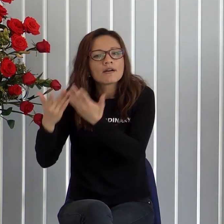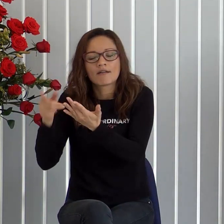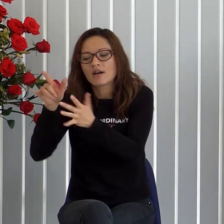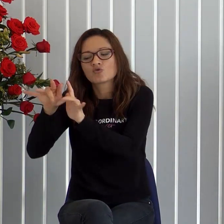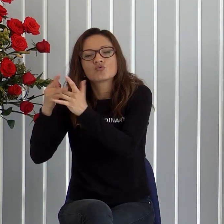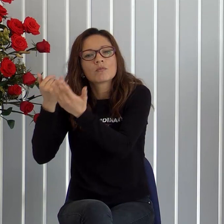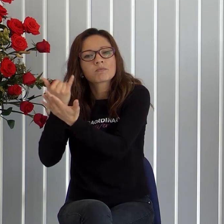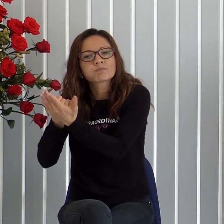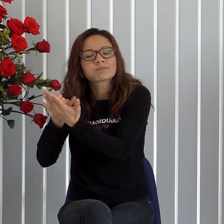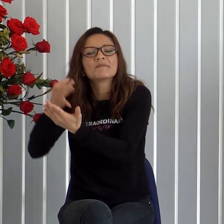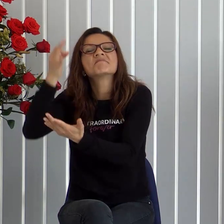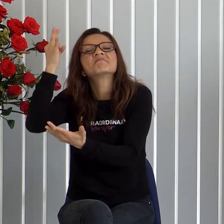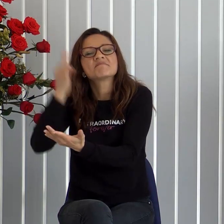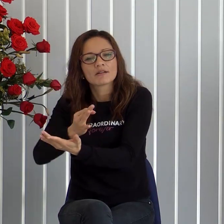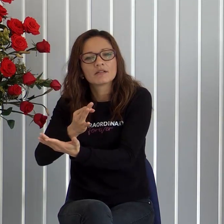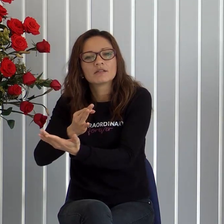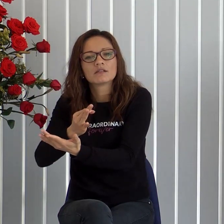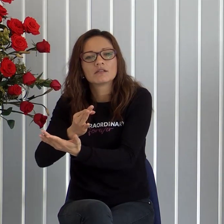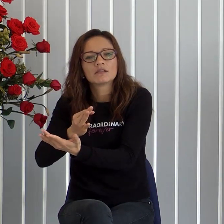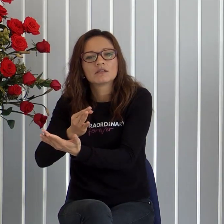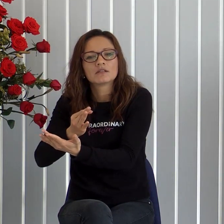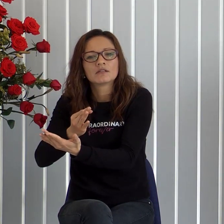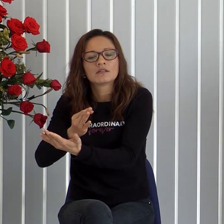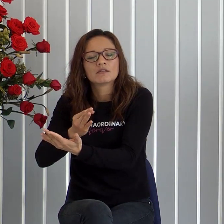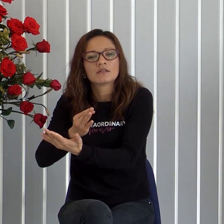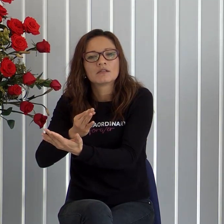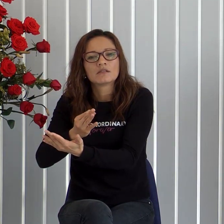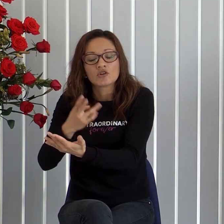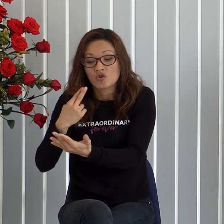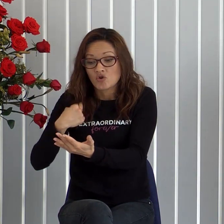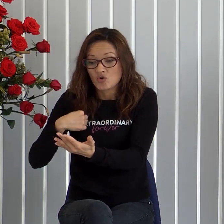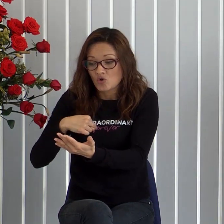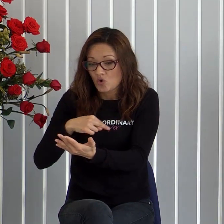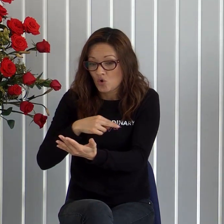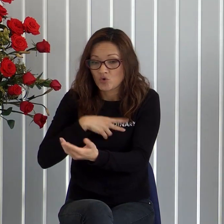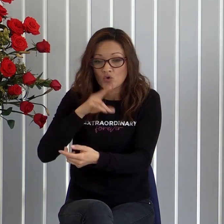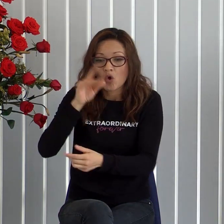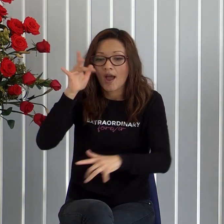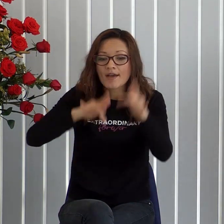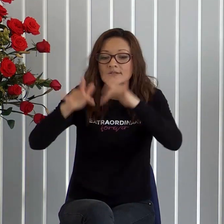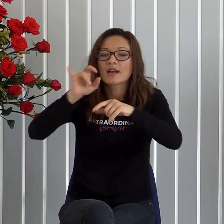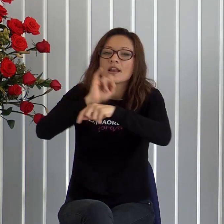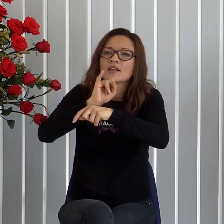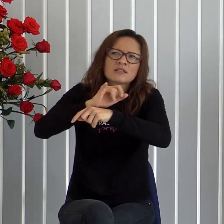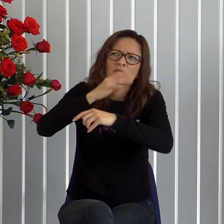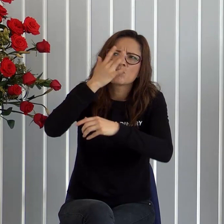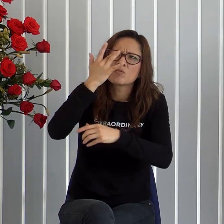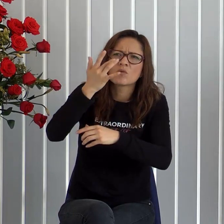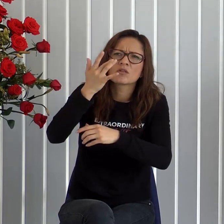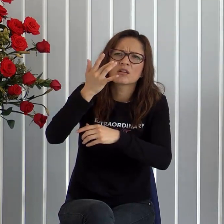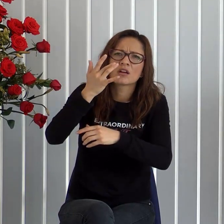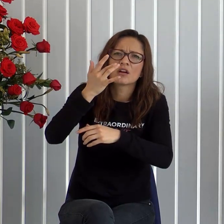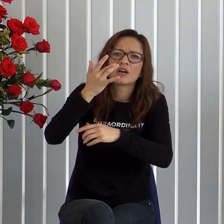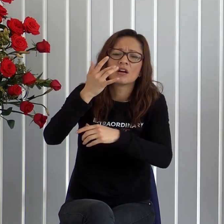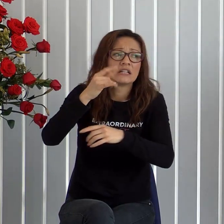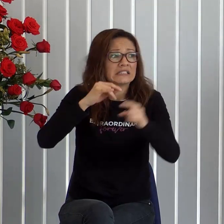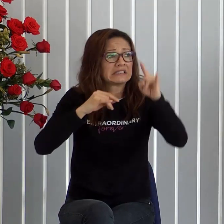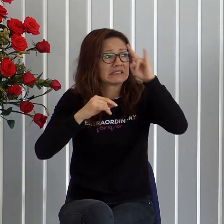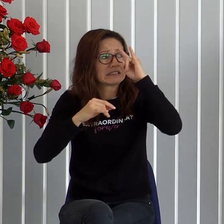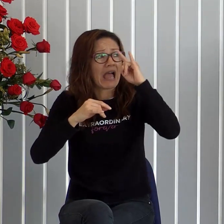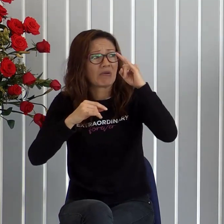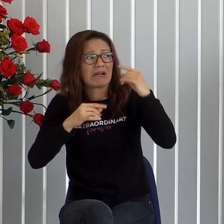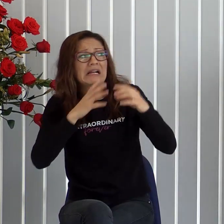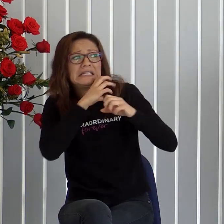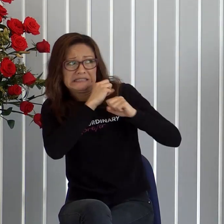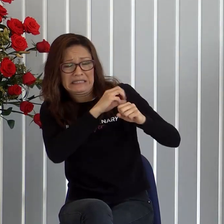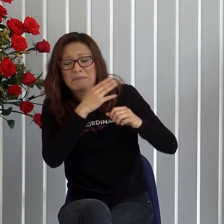su palabra es verdad. Que nosotros no nos congregamos porque si no nos cae el diablo y nos